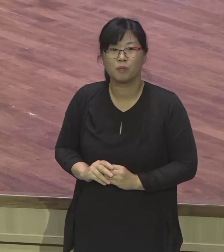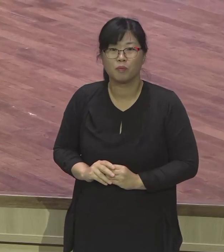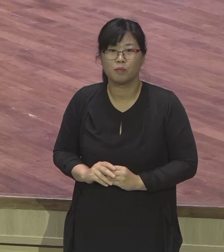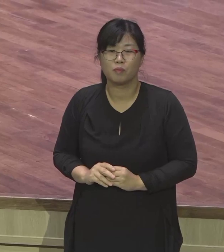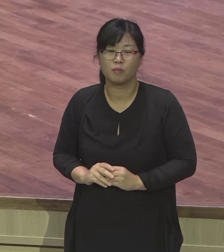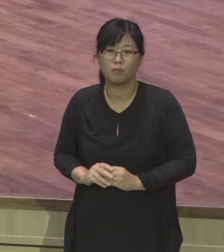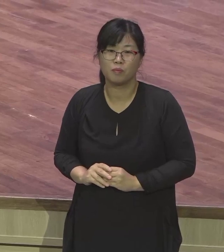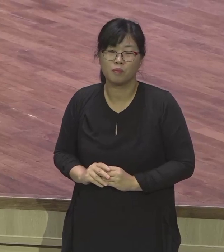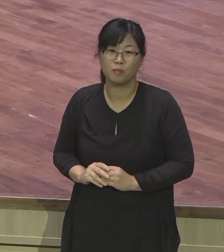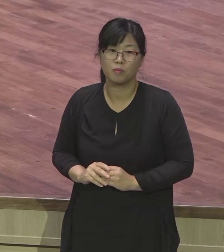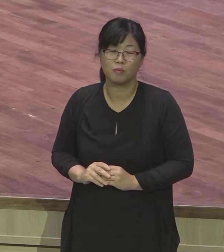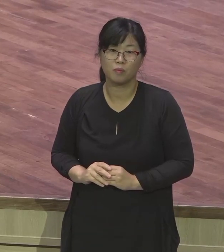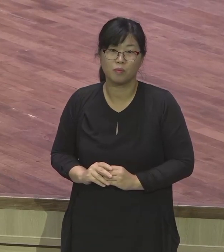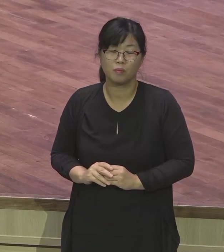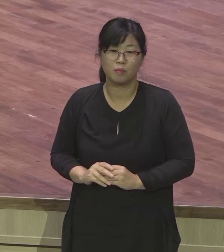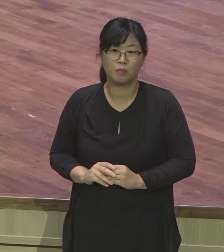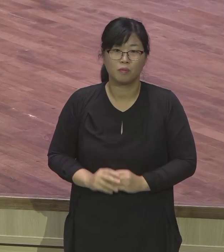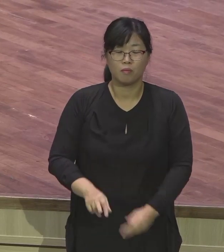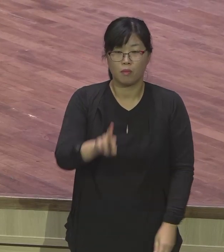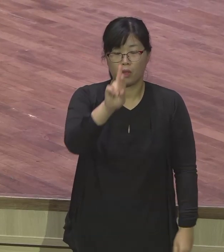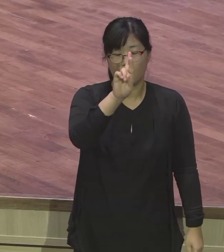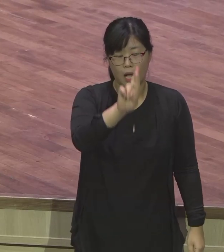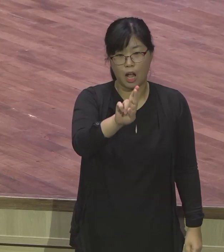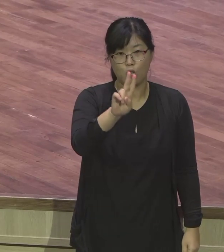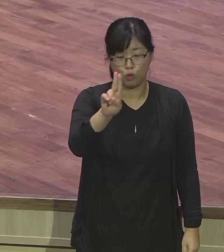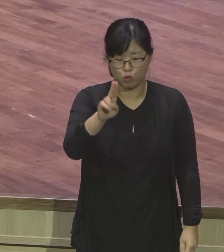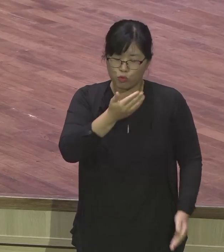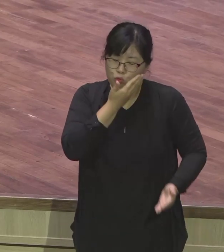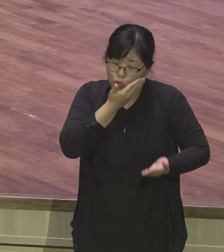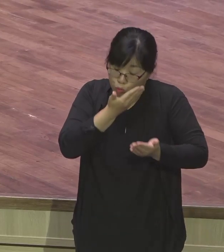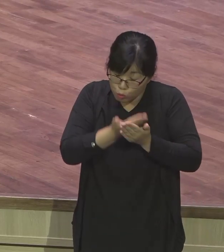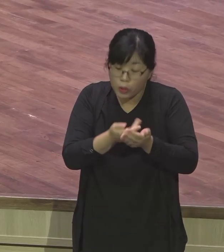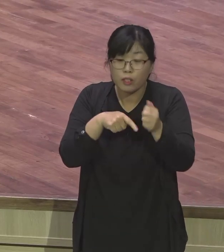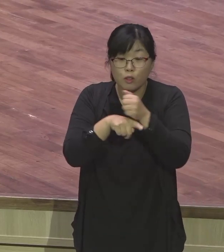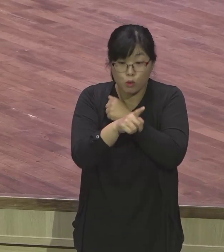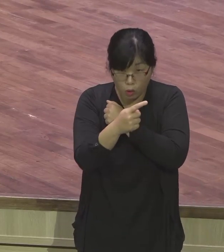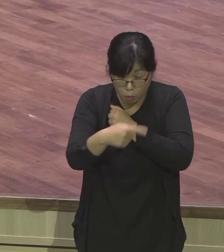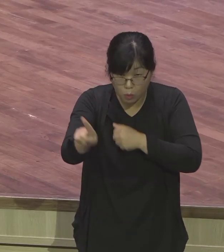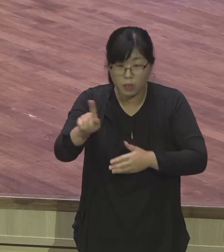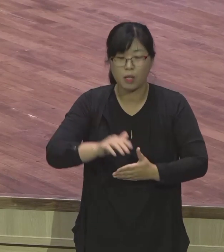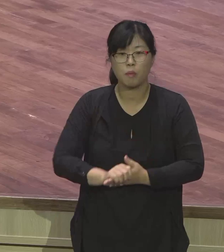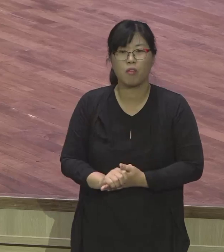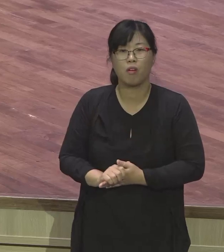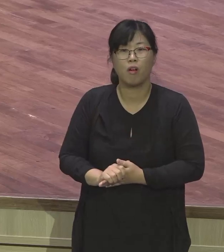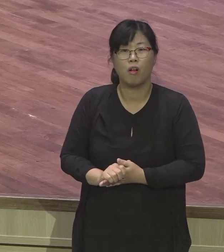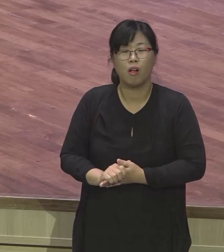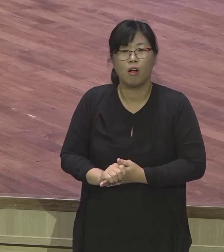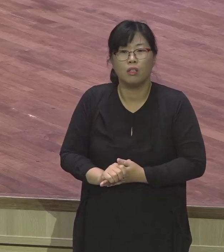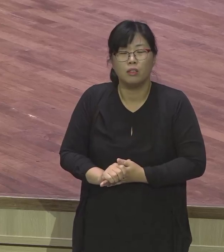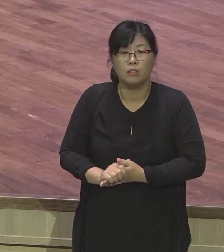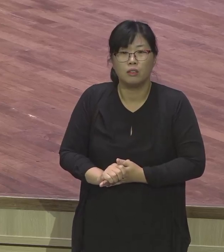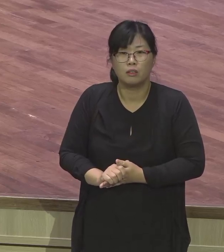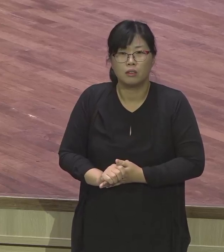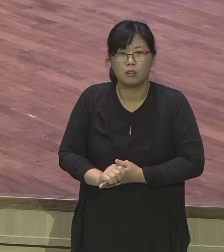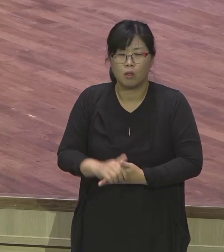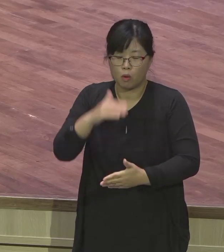보금의 결론 내고, 보금의 결론 내고 전도훈련을 받은 신학자와 목회자들, 그렇게